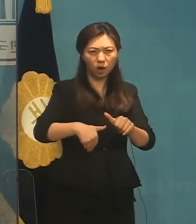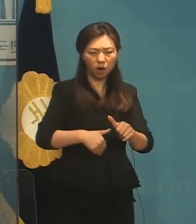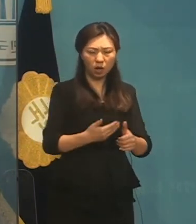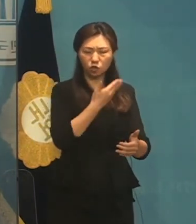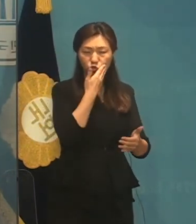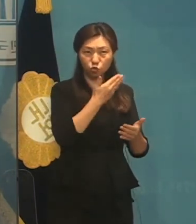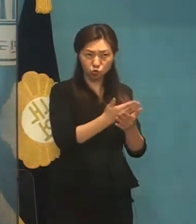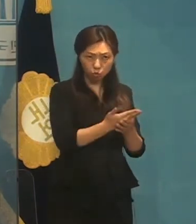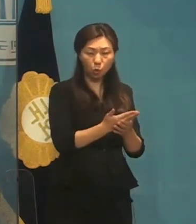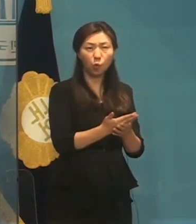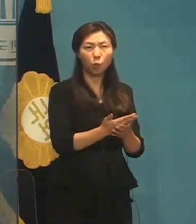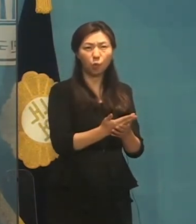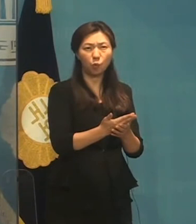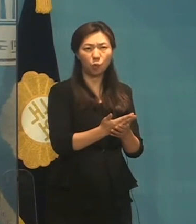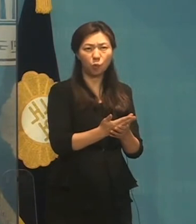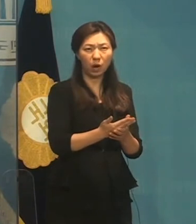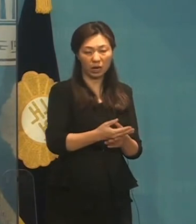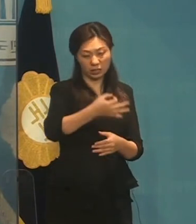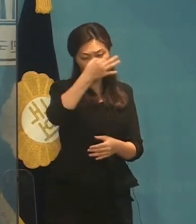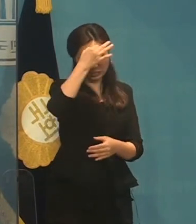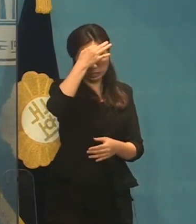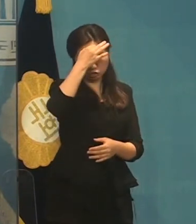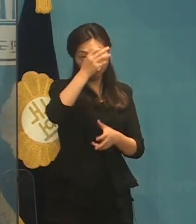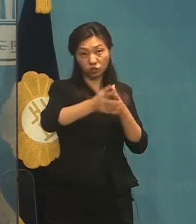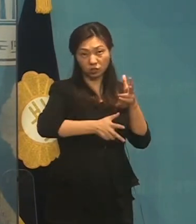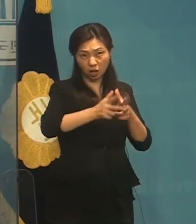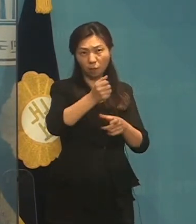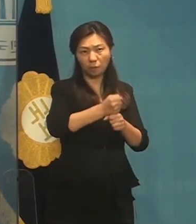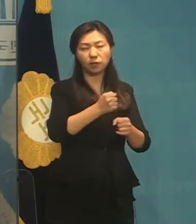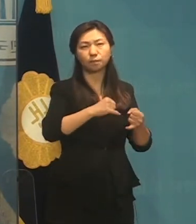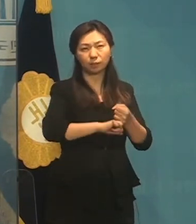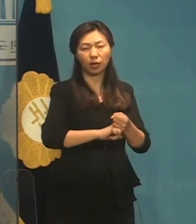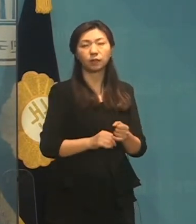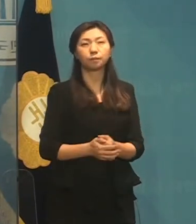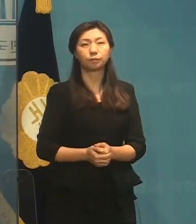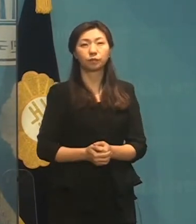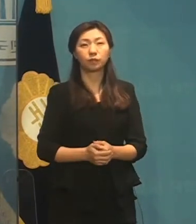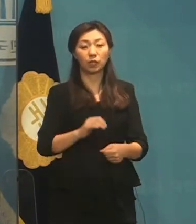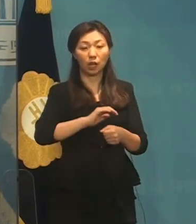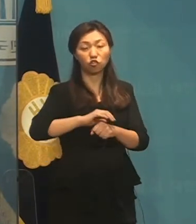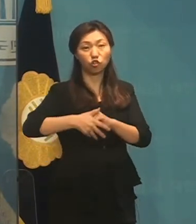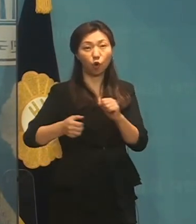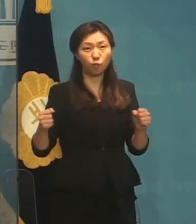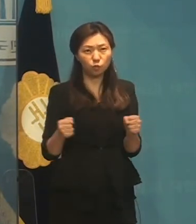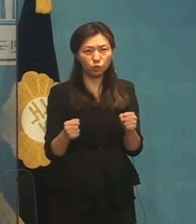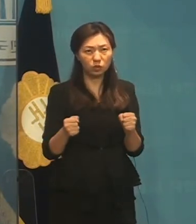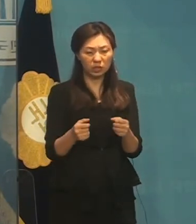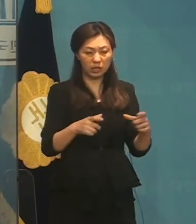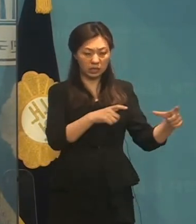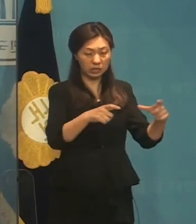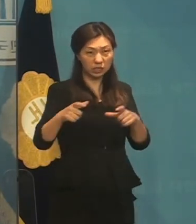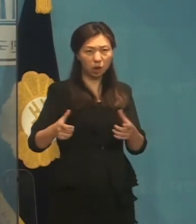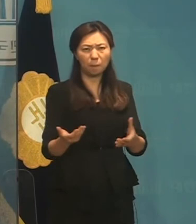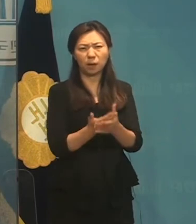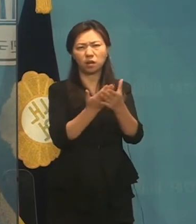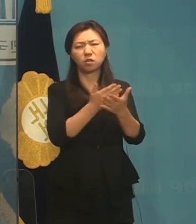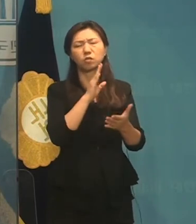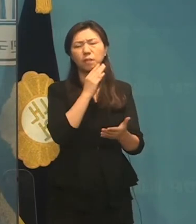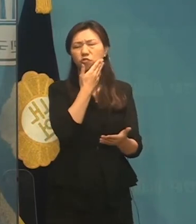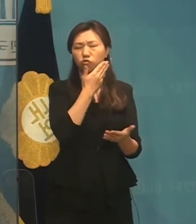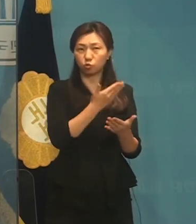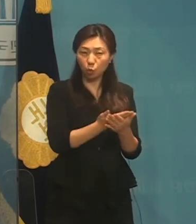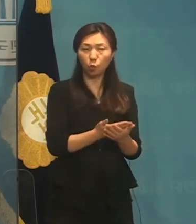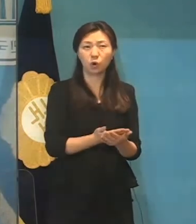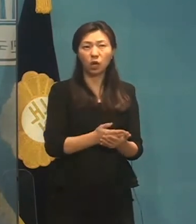스마트 블루 파워벨트가 구축될 것입니다. 대구 경북의 미래는 오직 균형발전에 달려 있습니다. 균형발전 의지를 가진